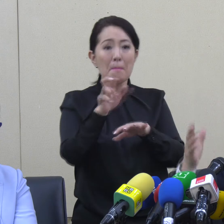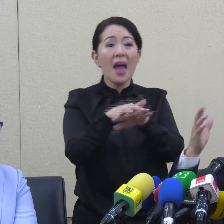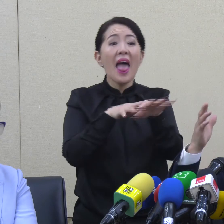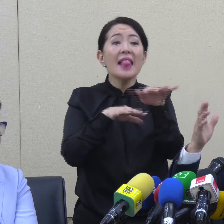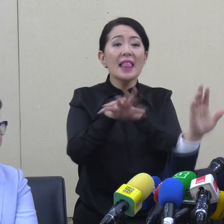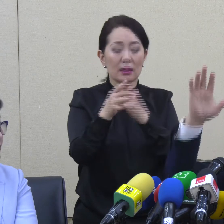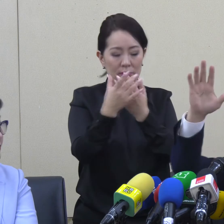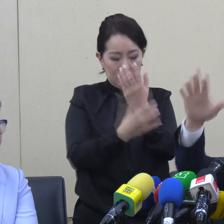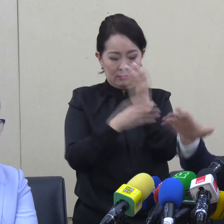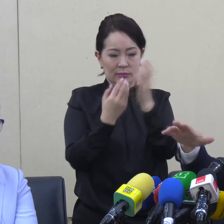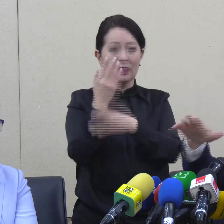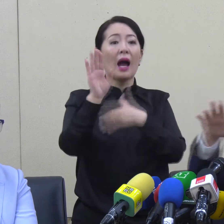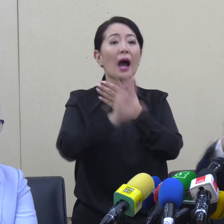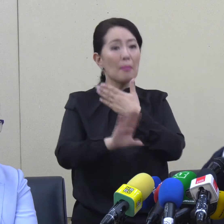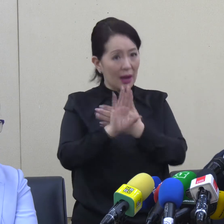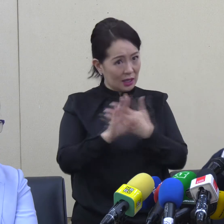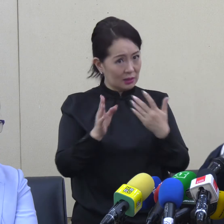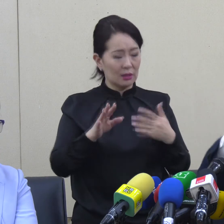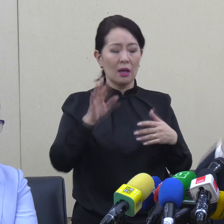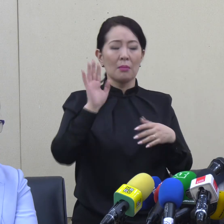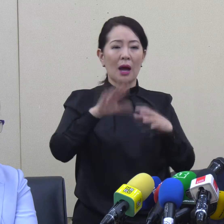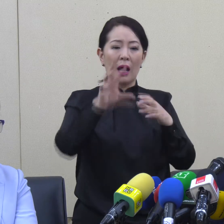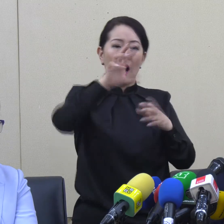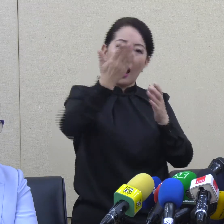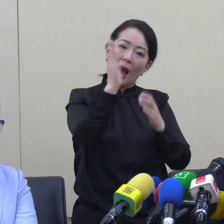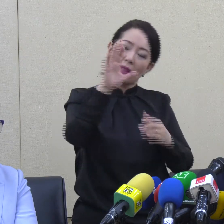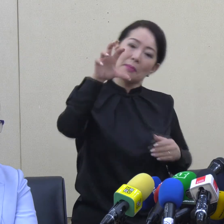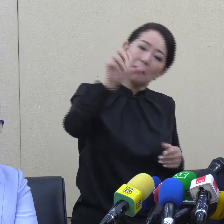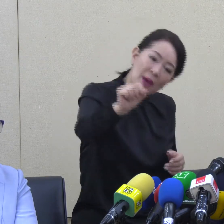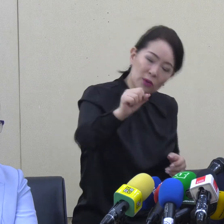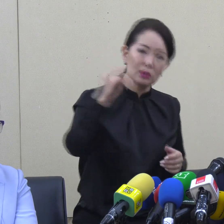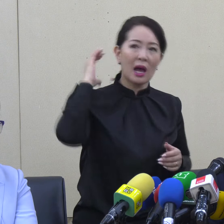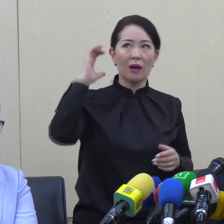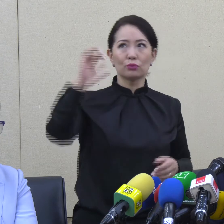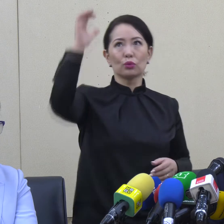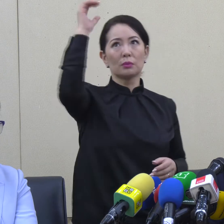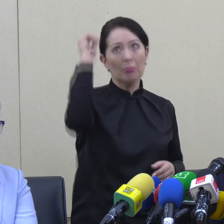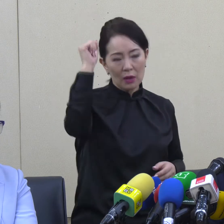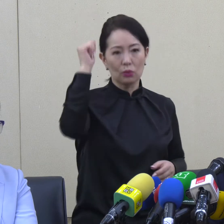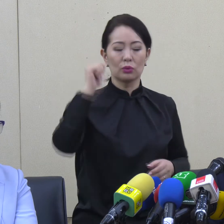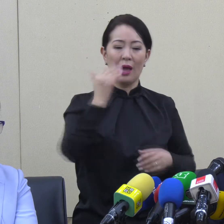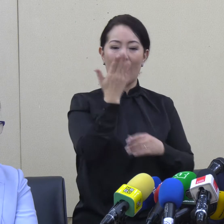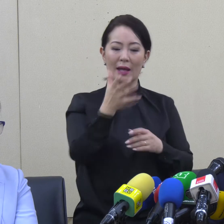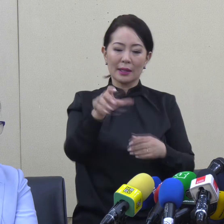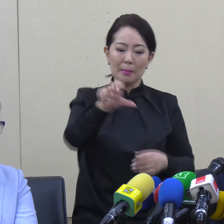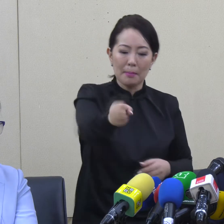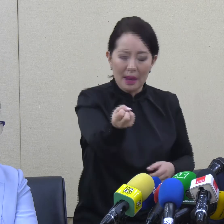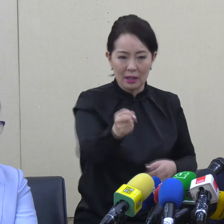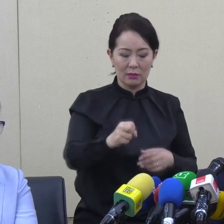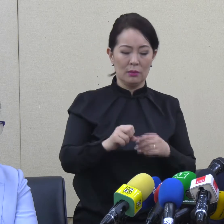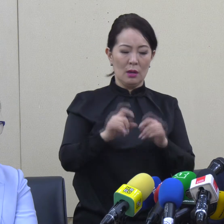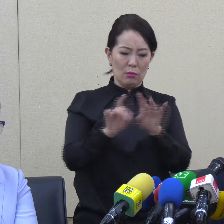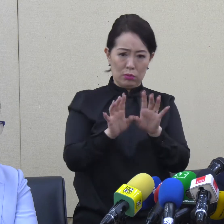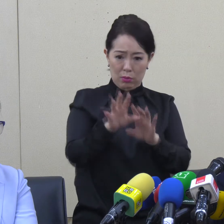бас нэг хамгаалах хэрэгтэй. Ямар ч бариул, ямар ч одоо автобусны одоо бариул, хаалганы бариул гар